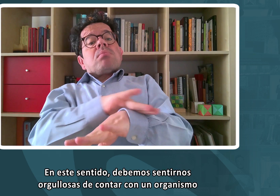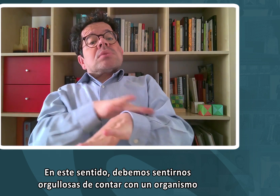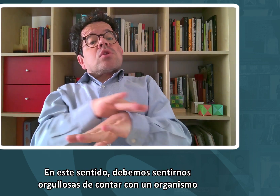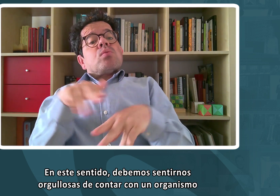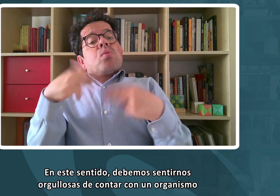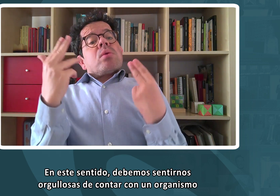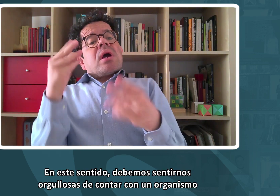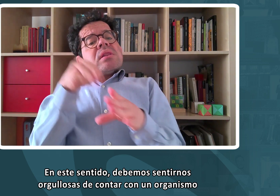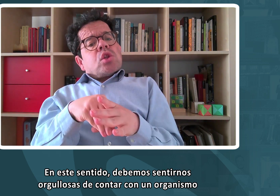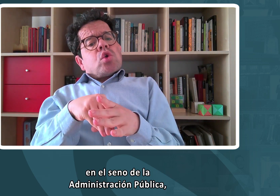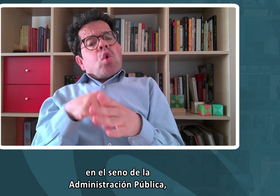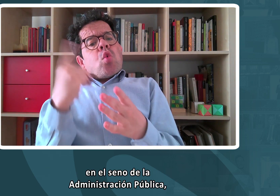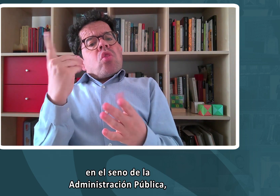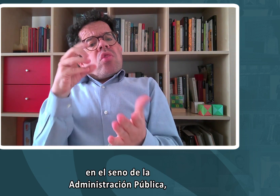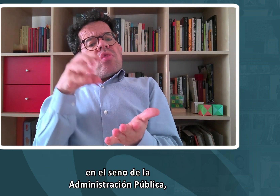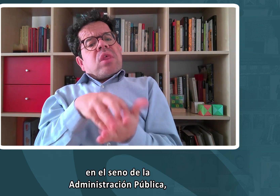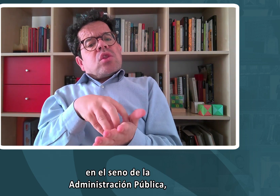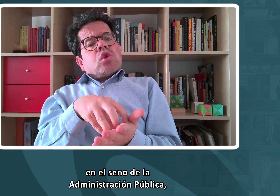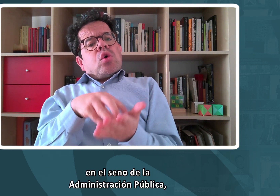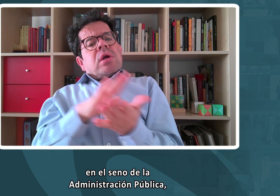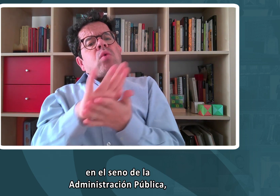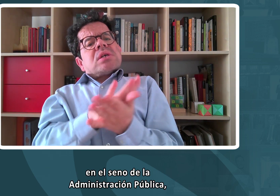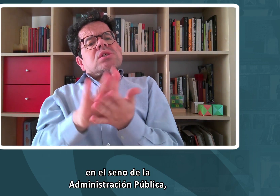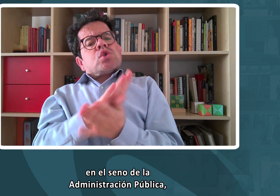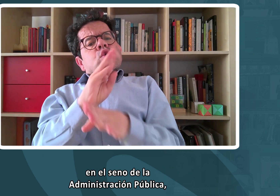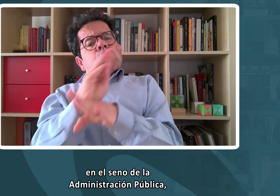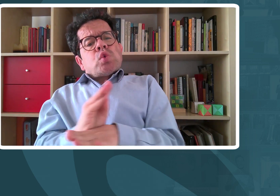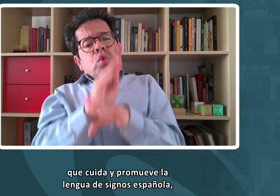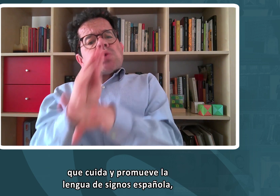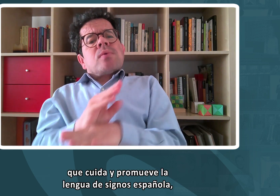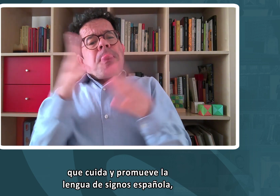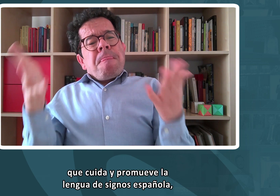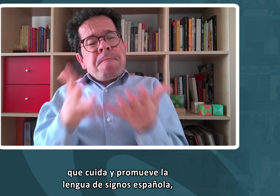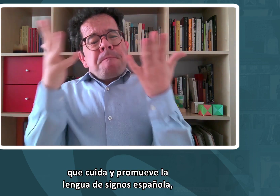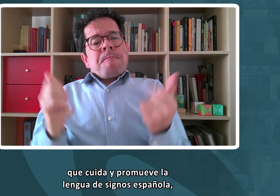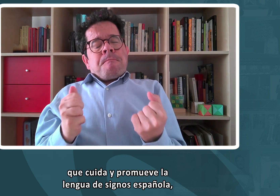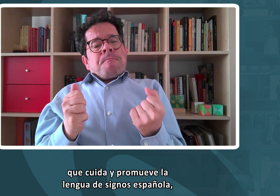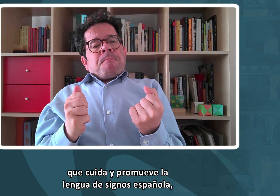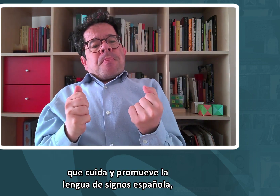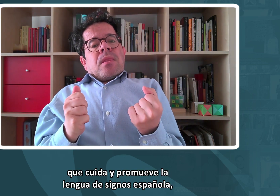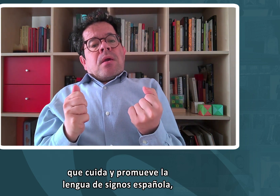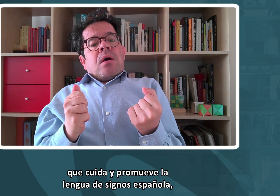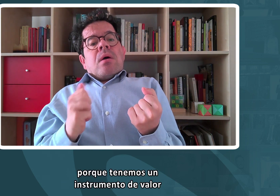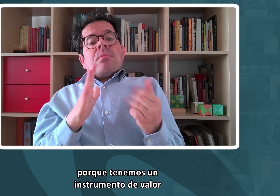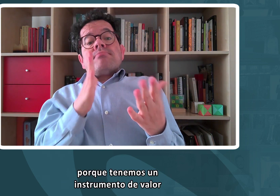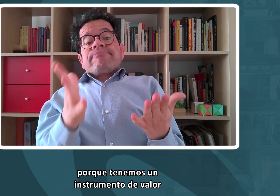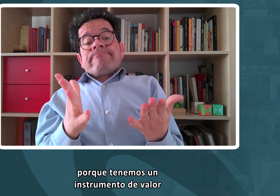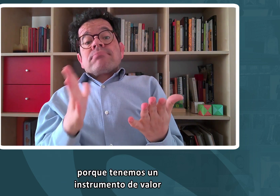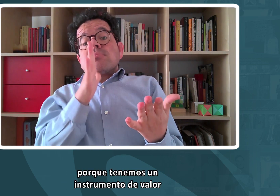debemos sentirnos orgullosas de contar con un organismo en el seno de la Administración Pública que cuida y promueve la lengua de